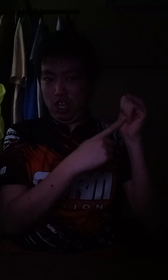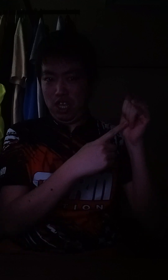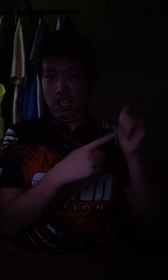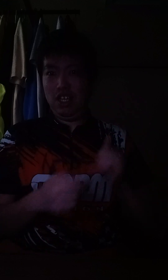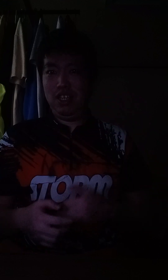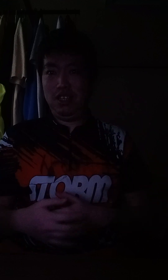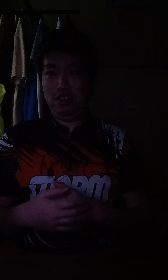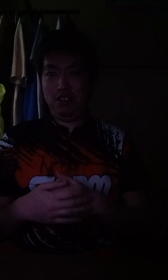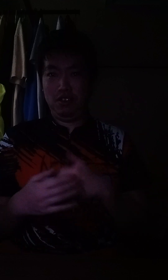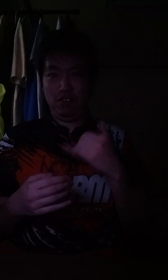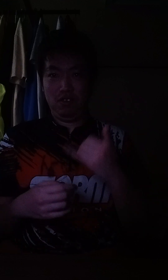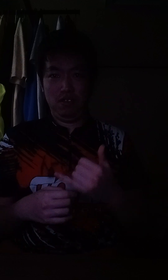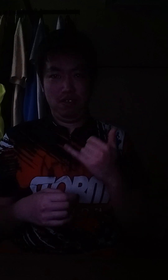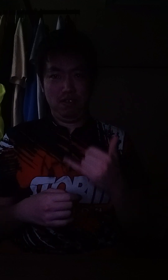우리